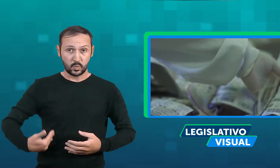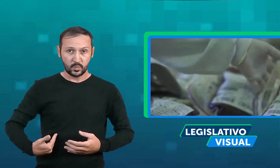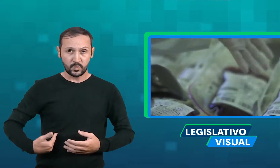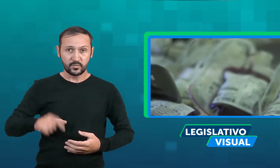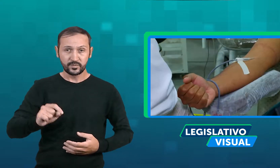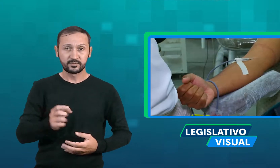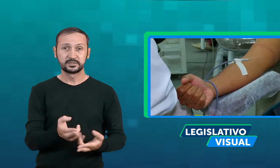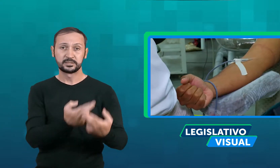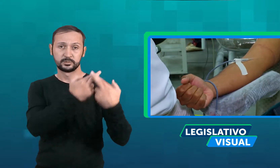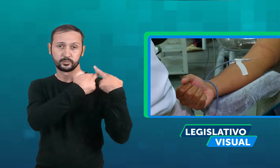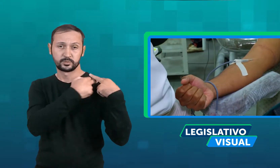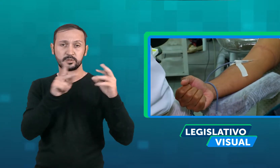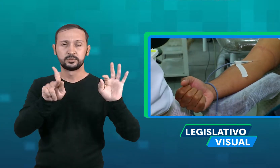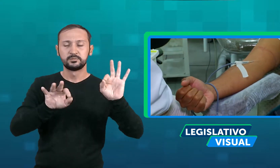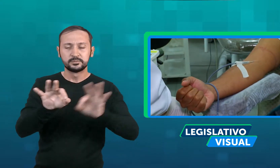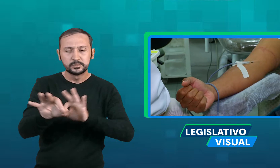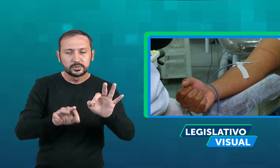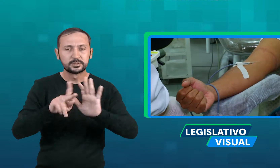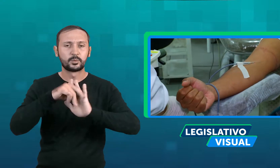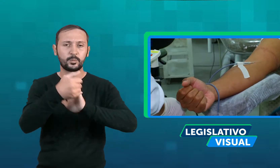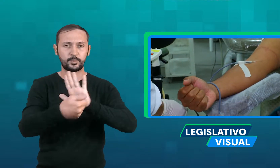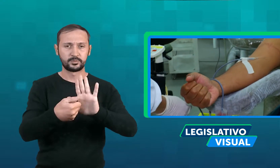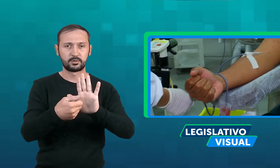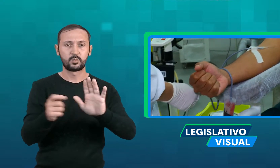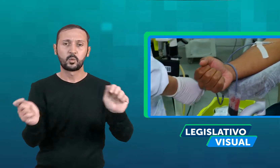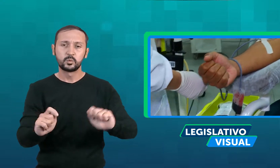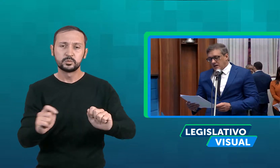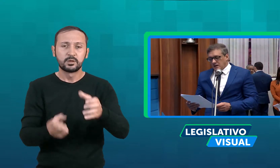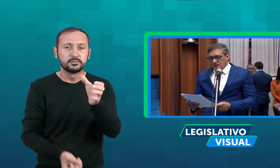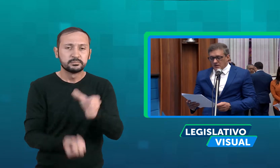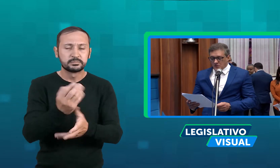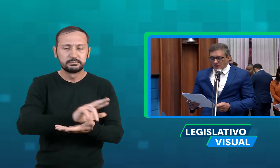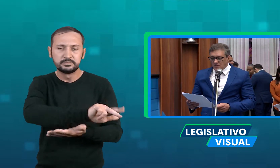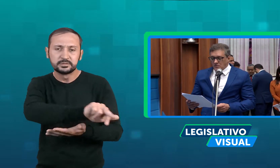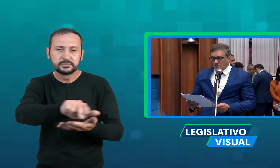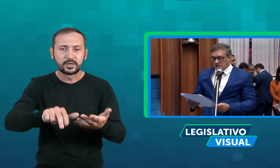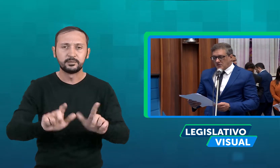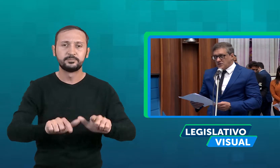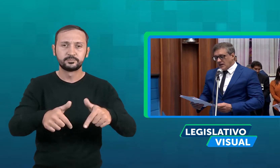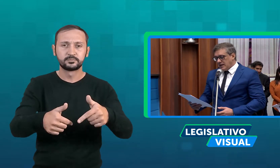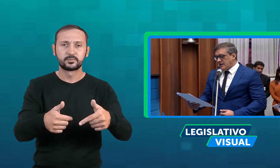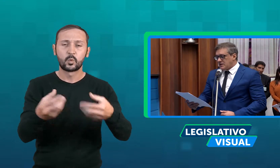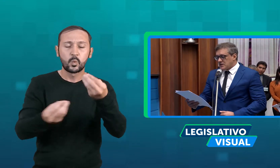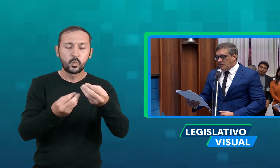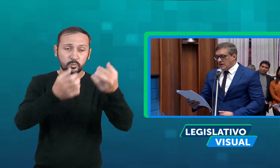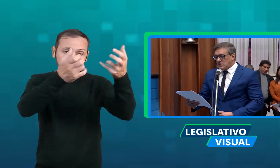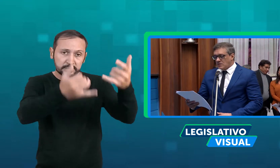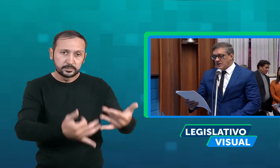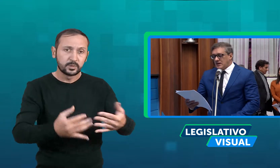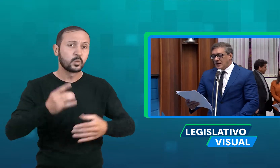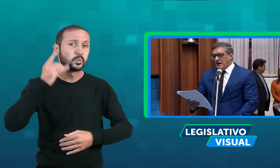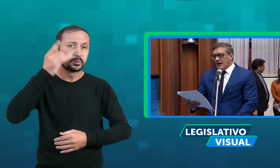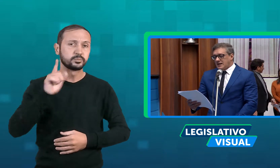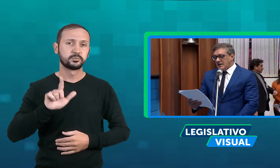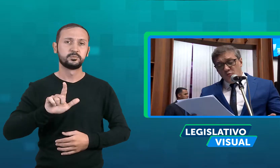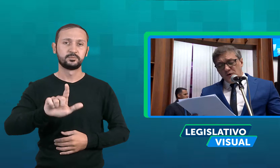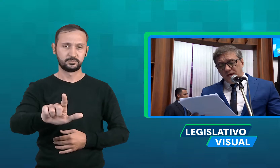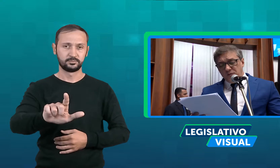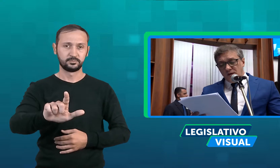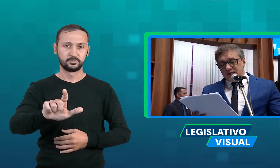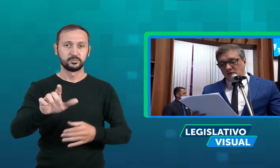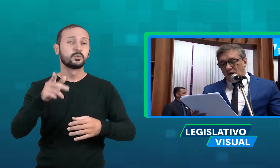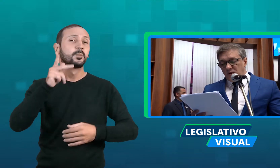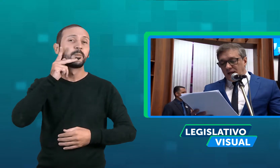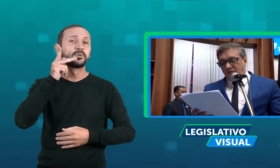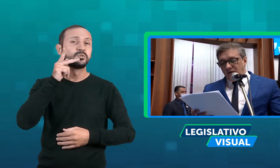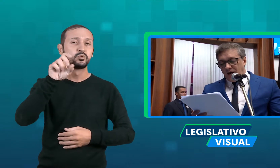execução do programa e pode implementar diversas ações, como explica o deputado Lucas de Lima, do Solidariedade,